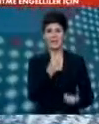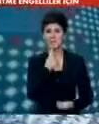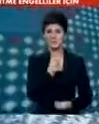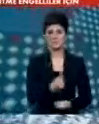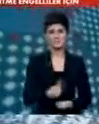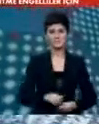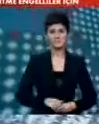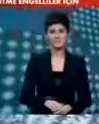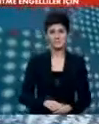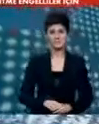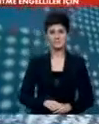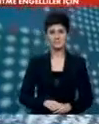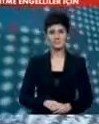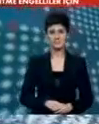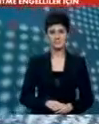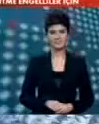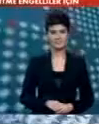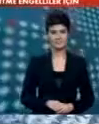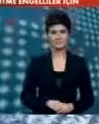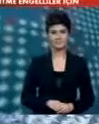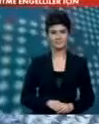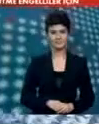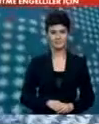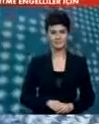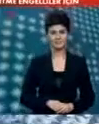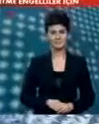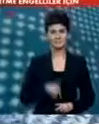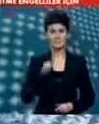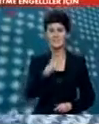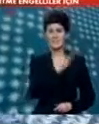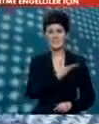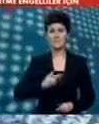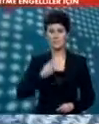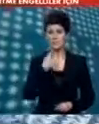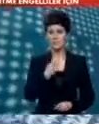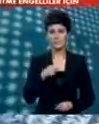Seni seviyorum diyor. Diyor işte beni ilk gördüğümde.